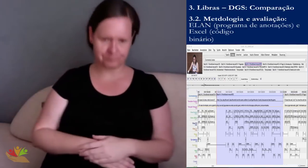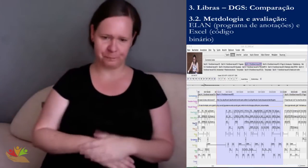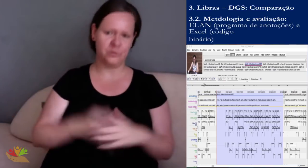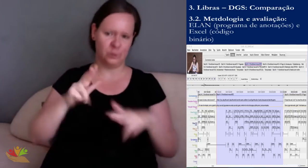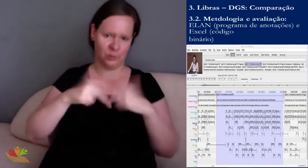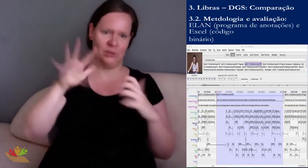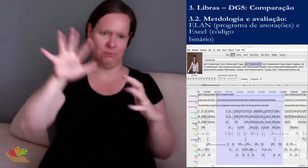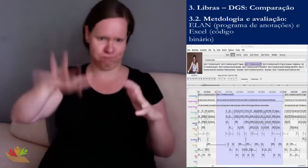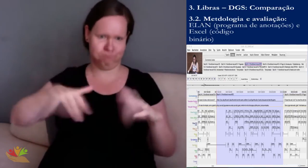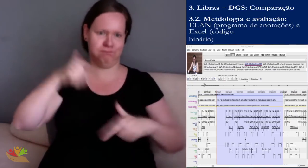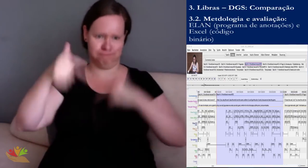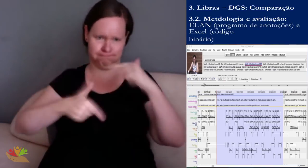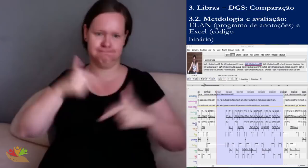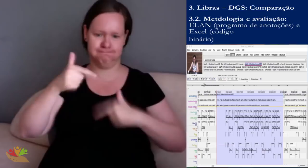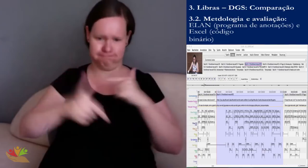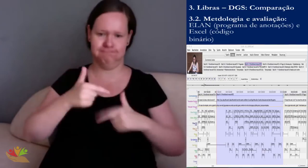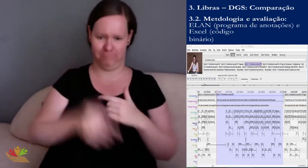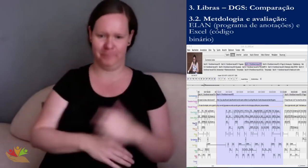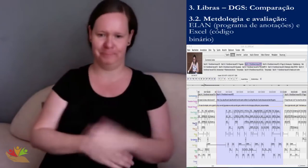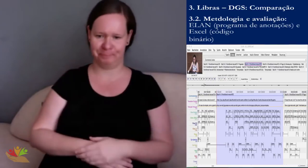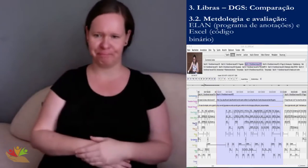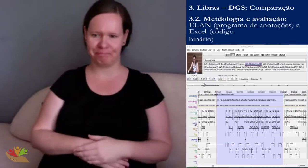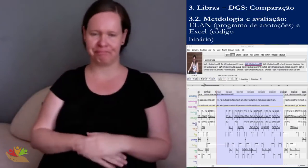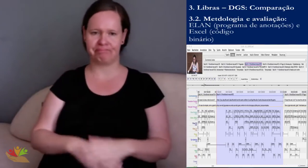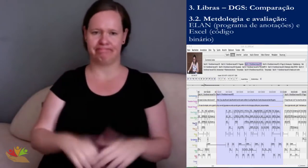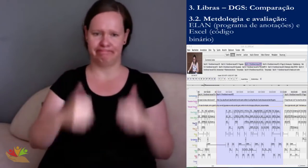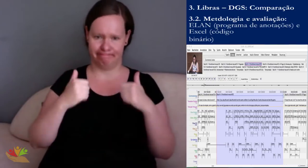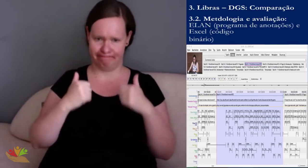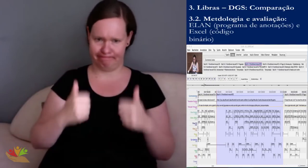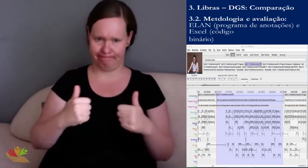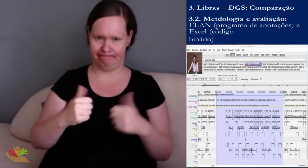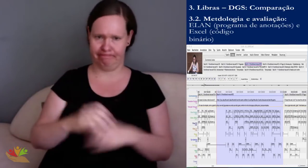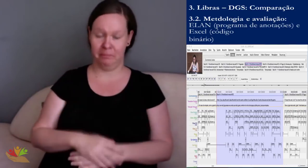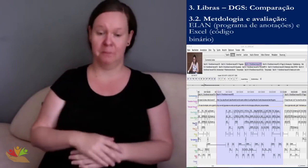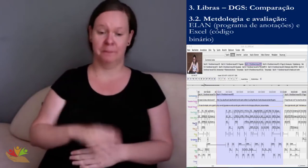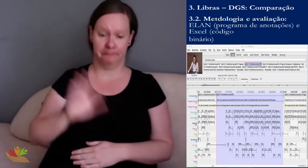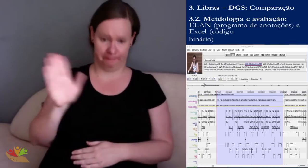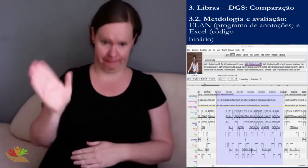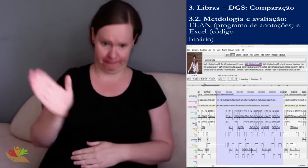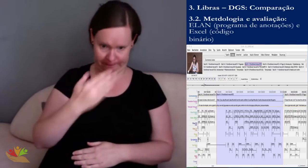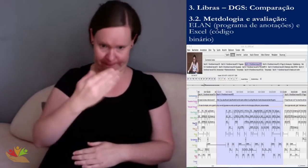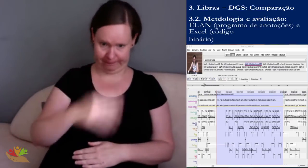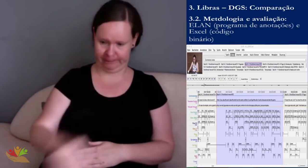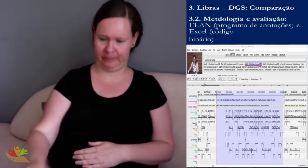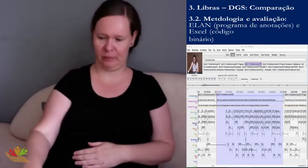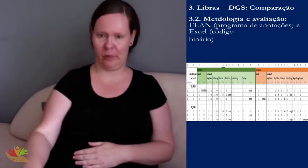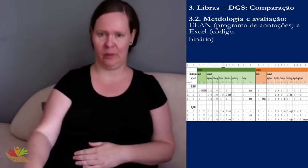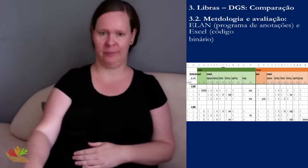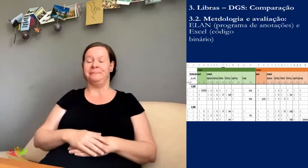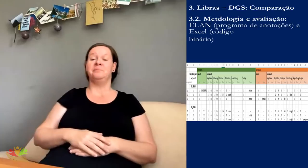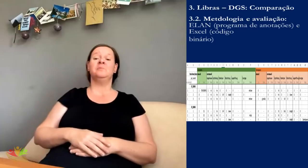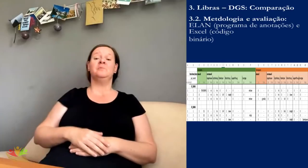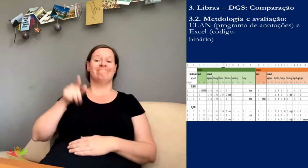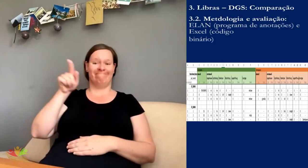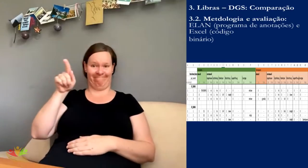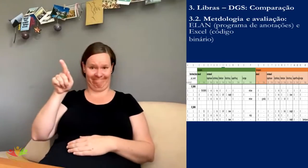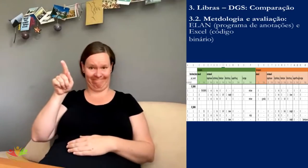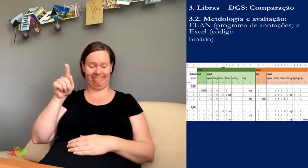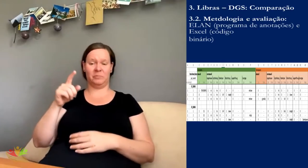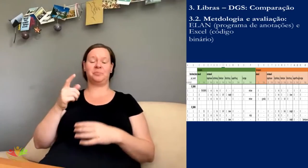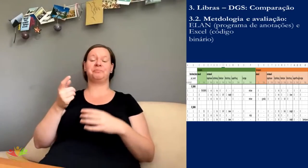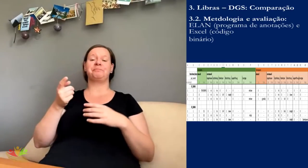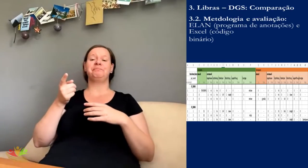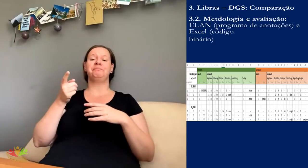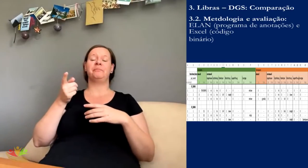e promover a acessibilidade desse corpus, né, para pessoas participantes de ambas